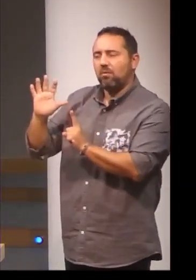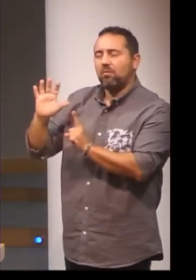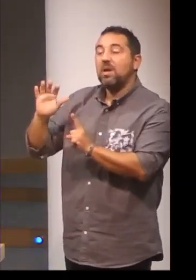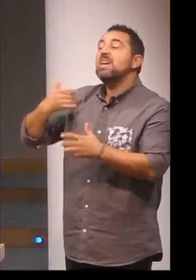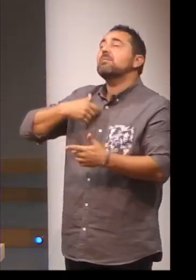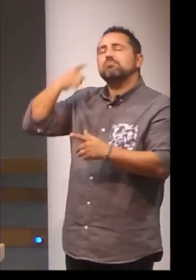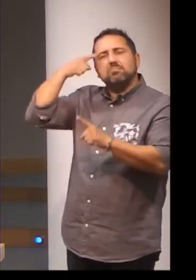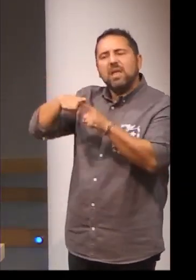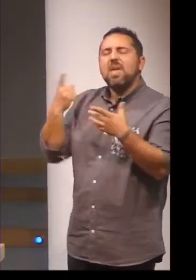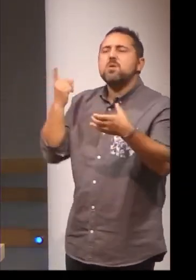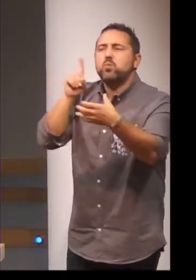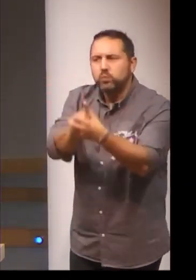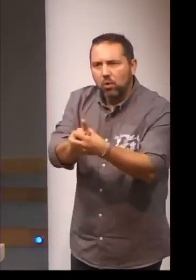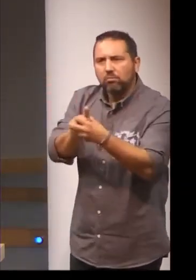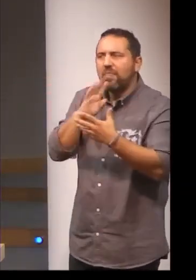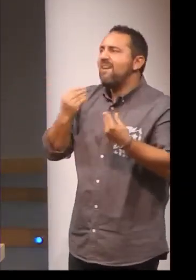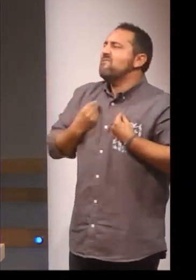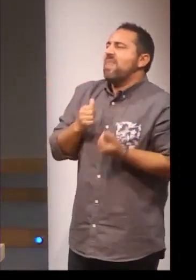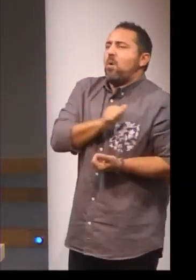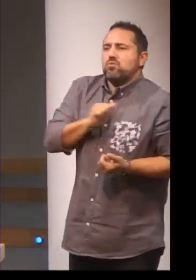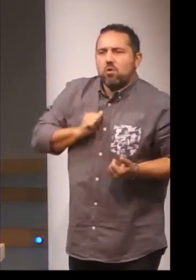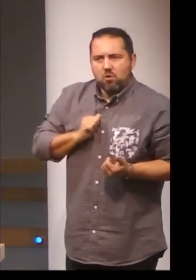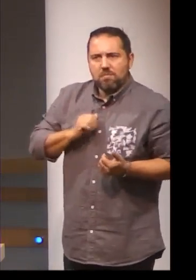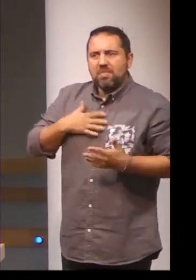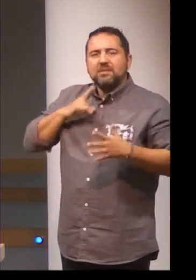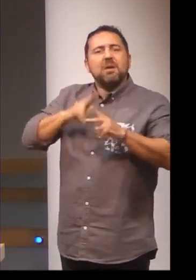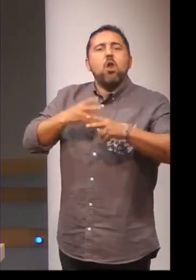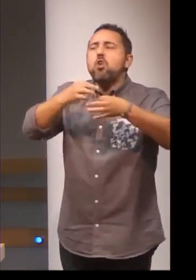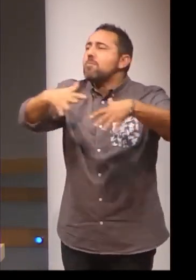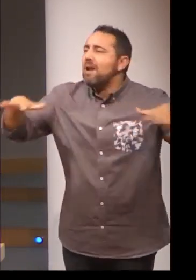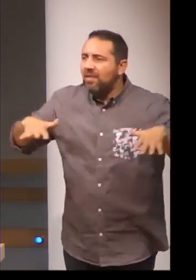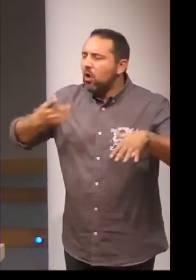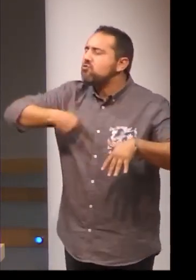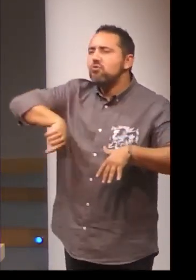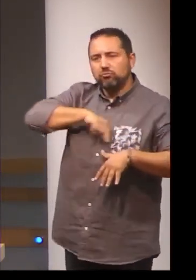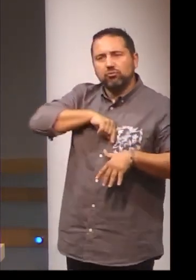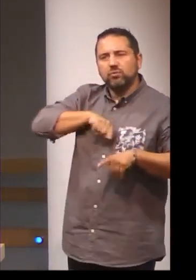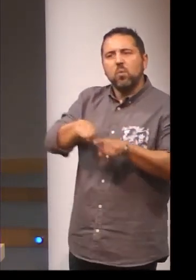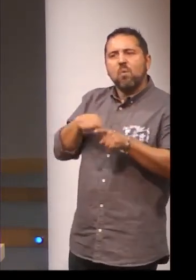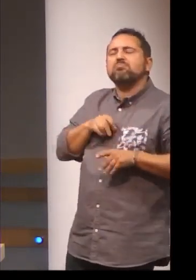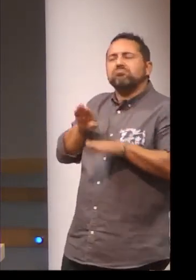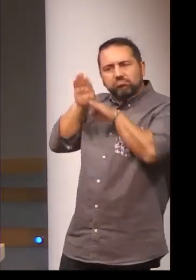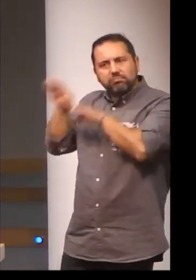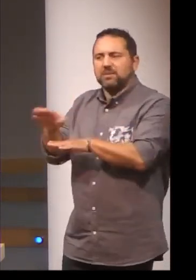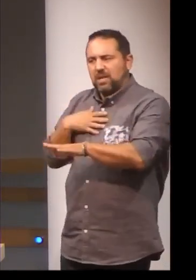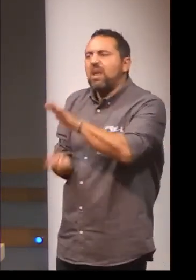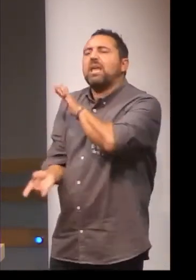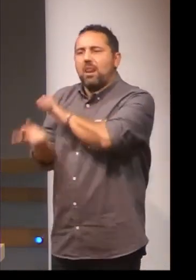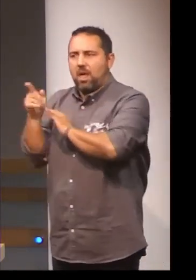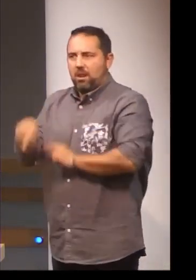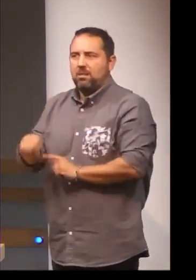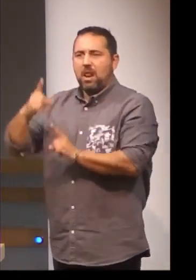inclusión, a la autodeterminación, a la vida autónoma, a la normalización, es por lo que hemos apostado por el desarrollo de este grado que,